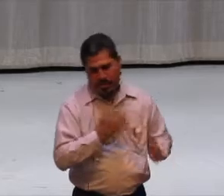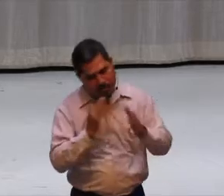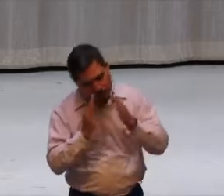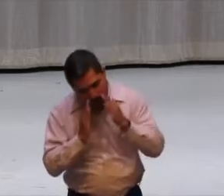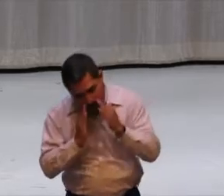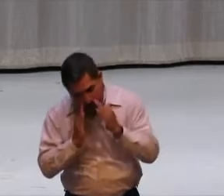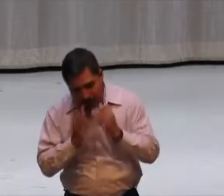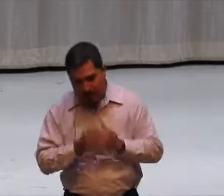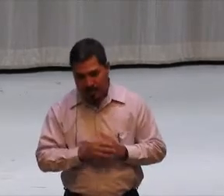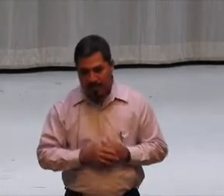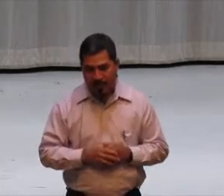sentimos tristes.